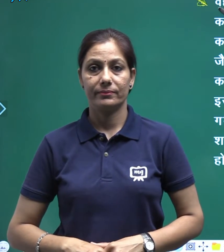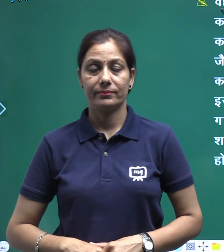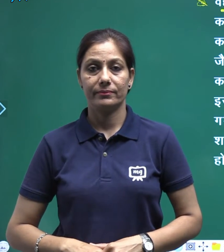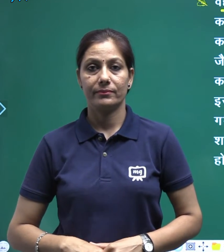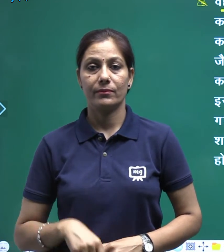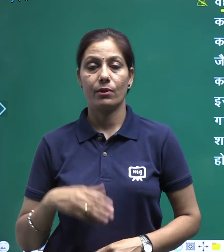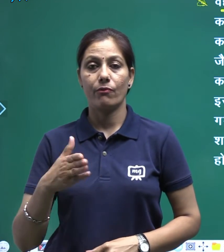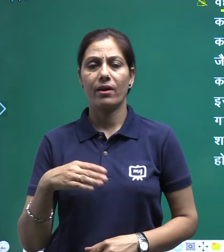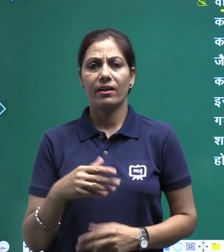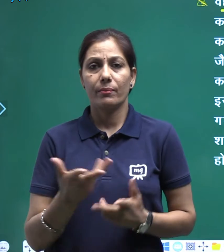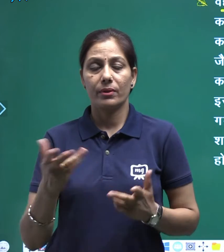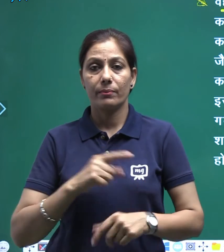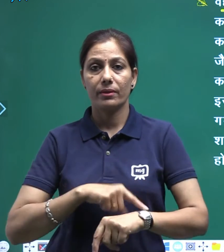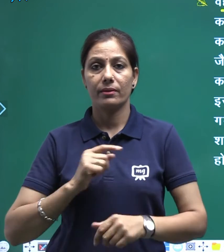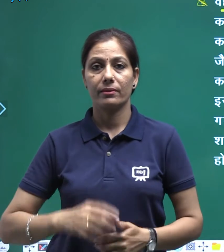वह कभी कभी